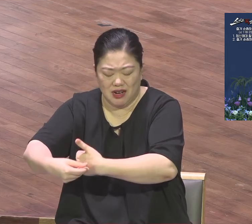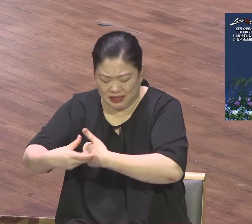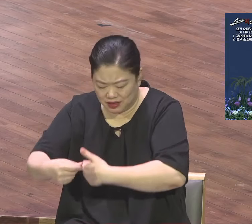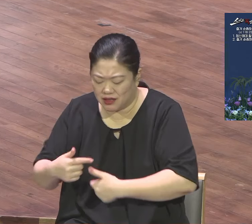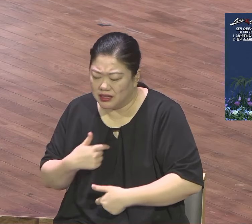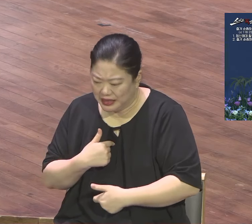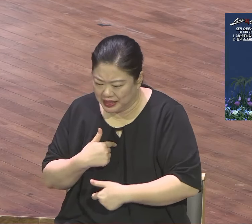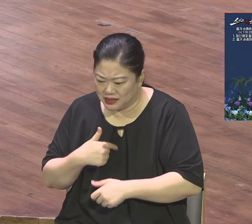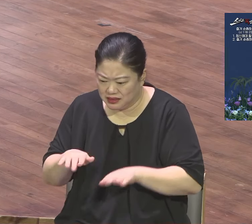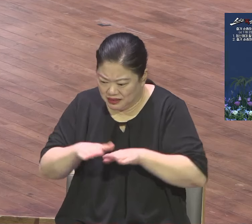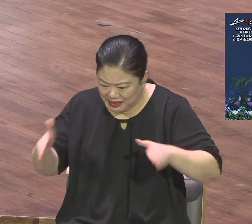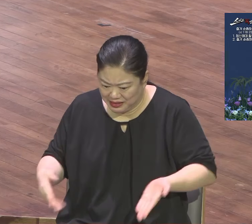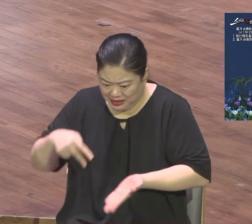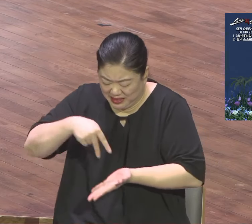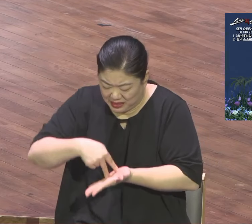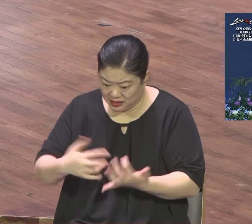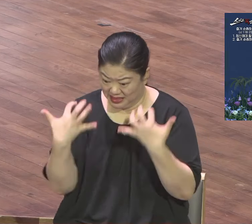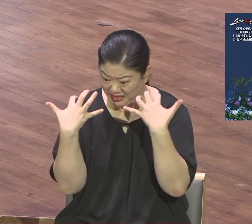내가.